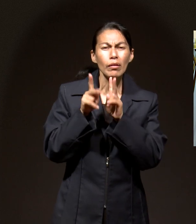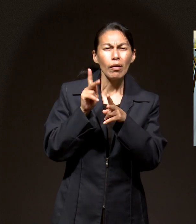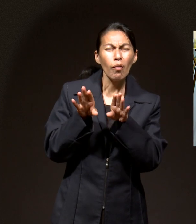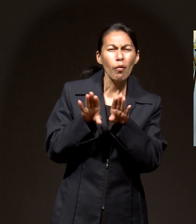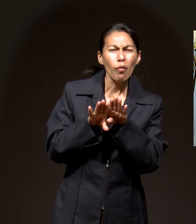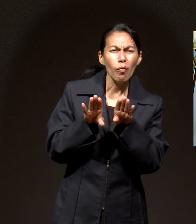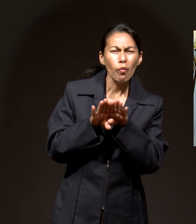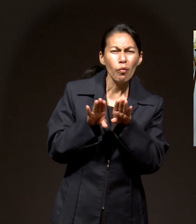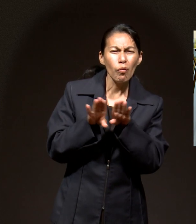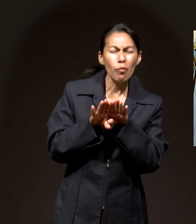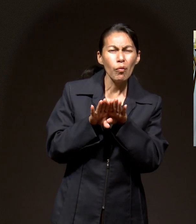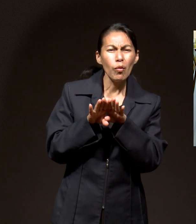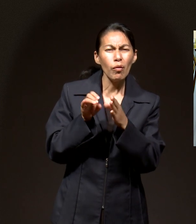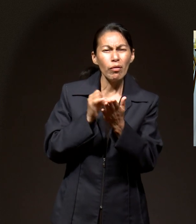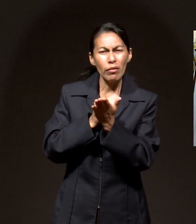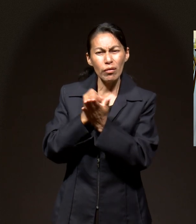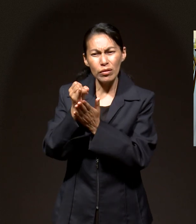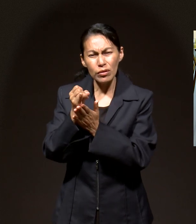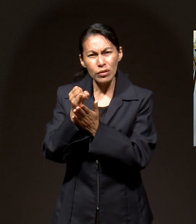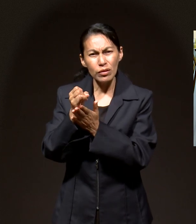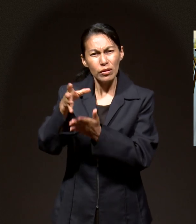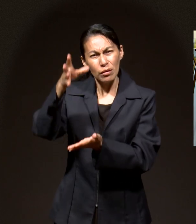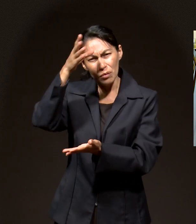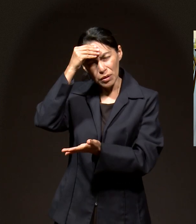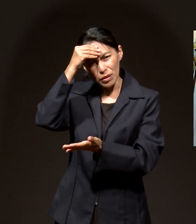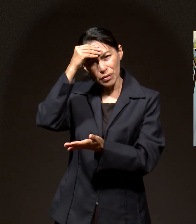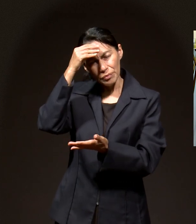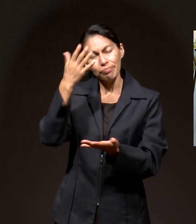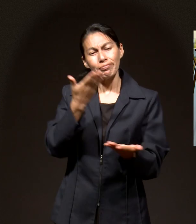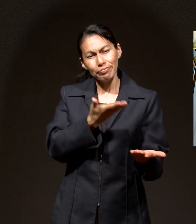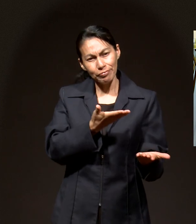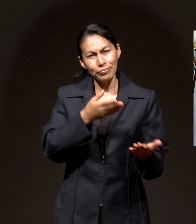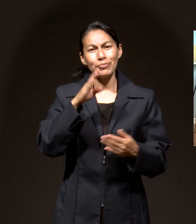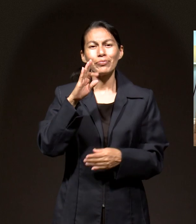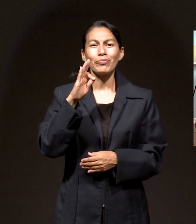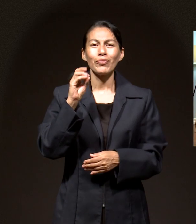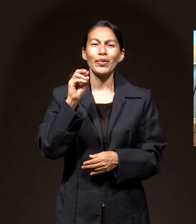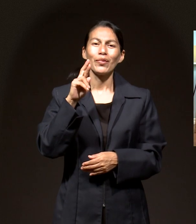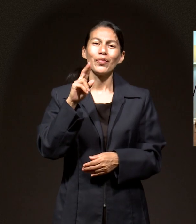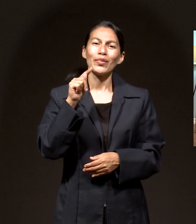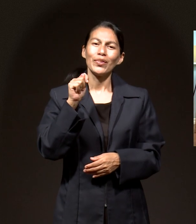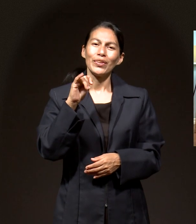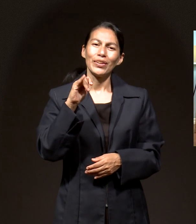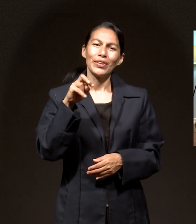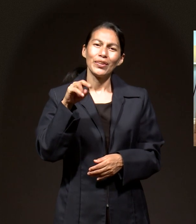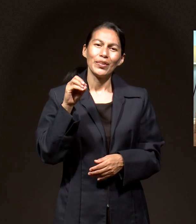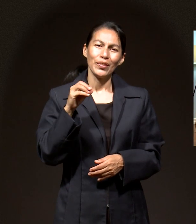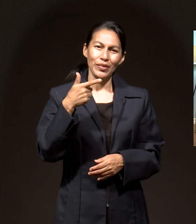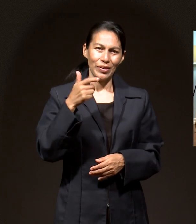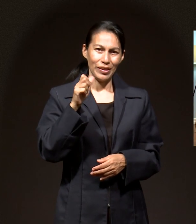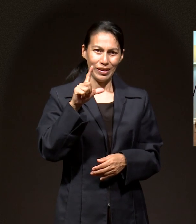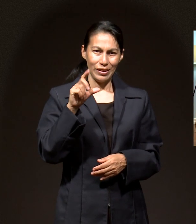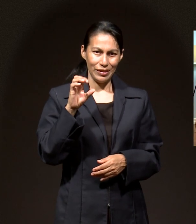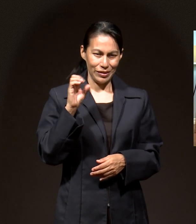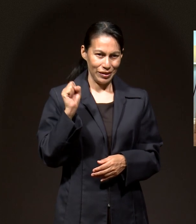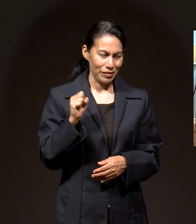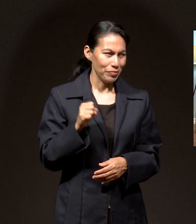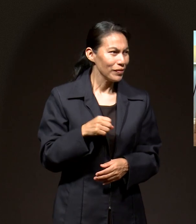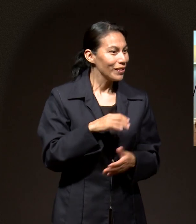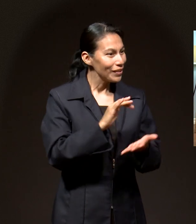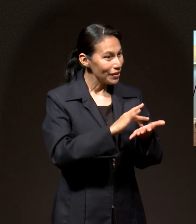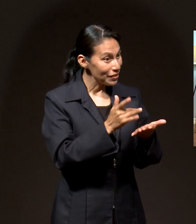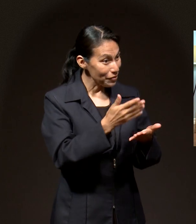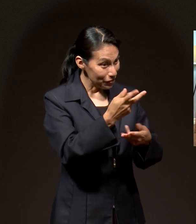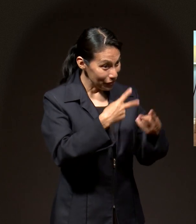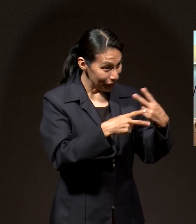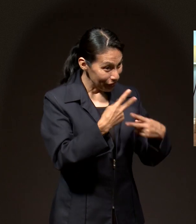experiencia cómo aprender a tomar decisiones. Fortino Galicia, gracias por estar con nosotros esta noche.